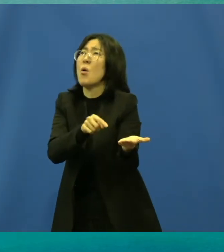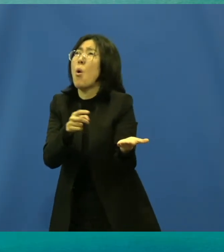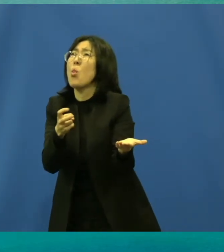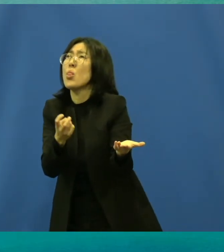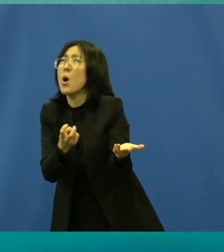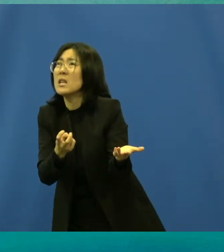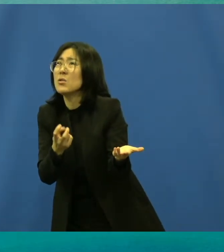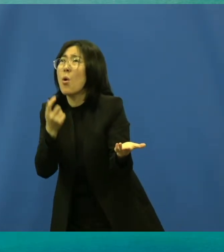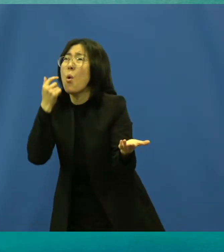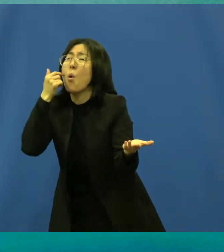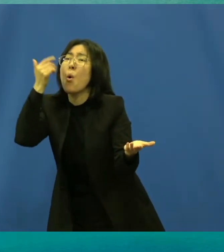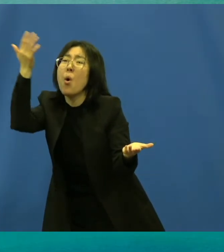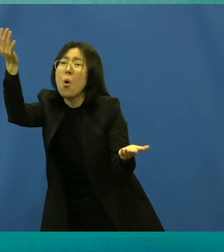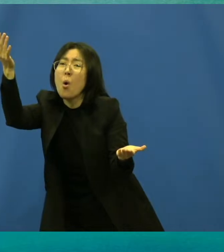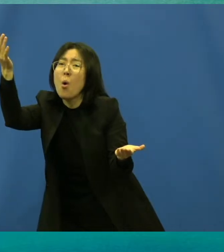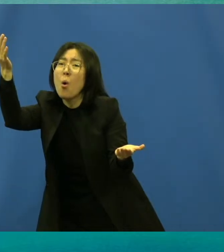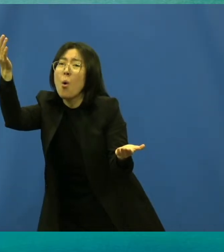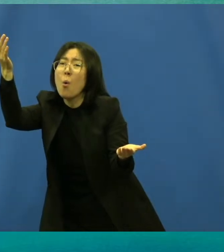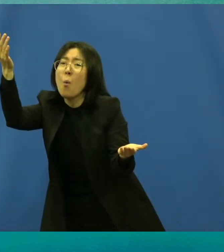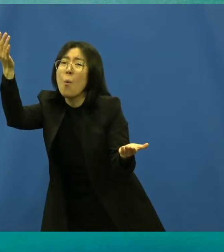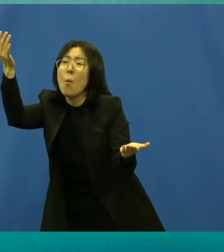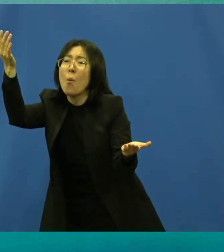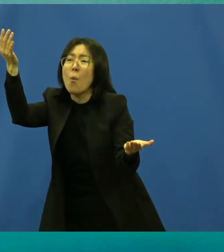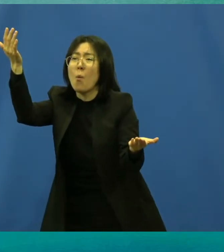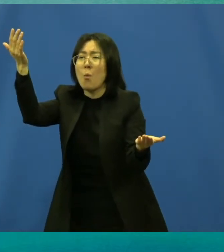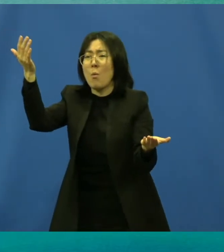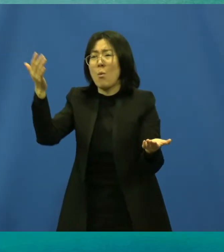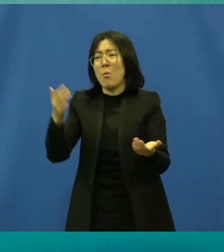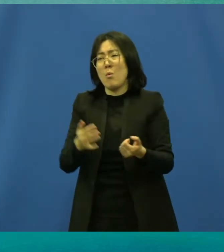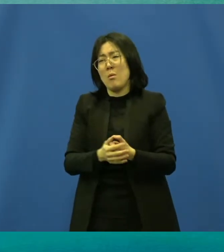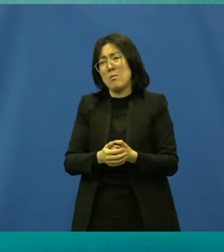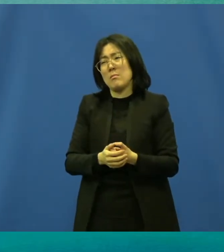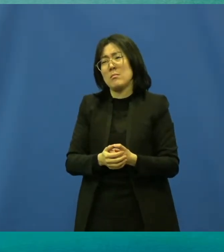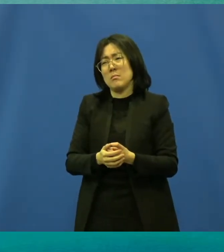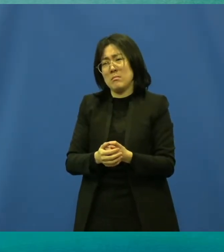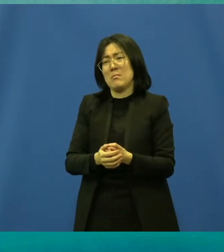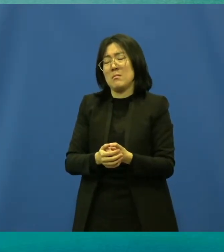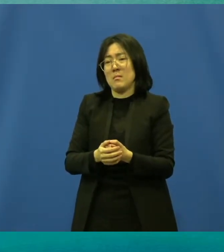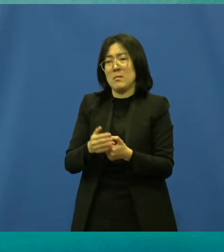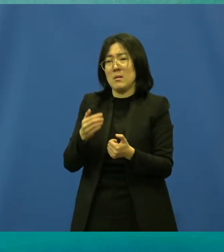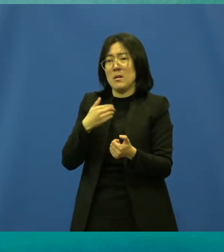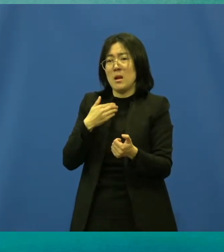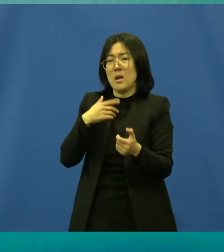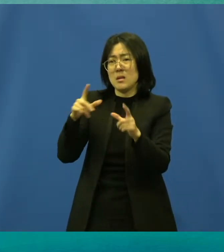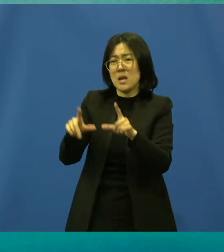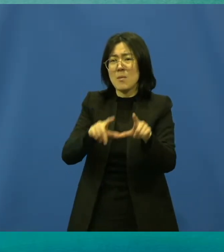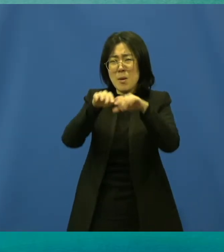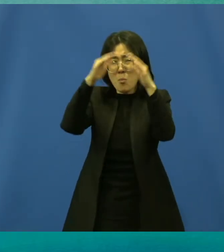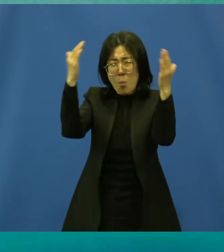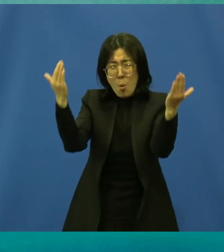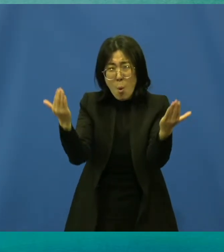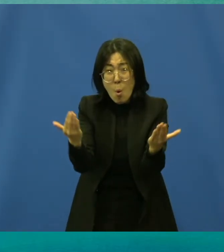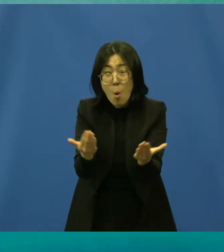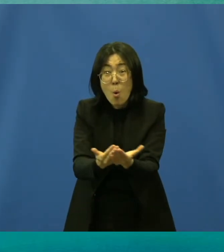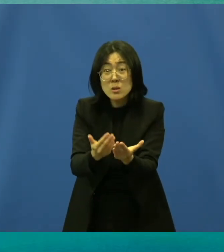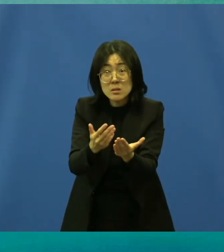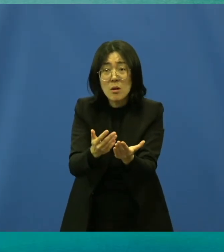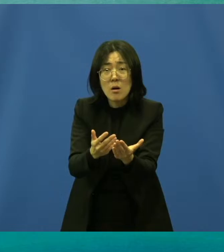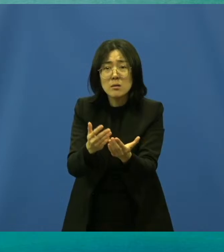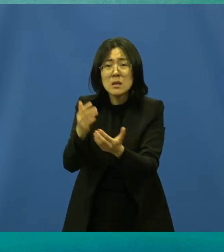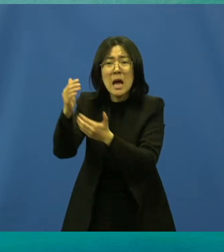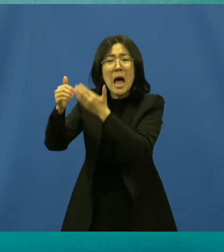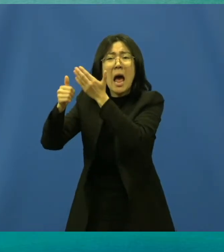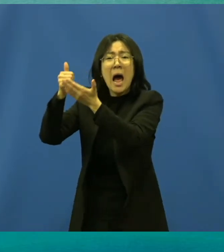왜? 하나님은 우리의 삶의 모든 것에 관여하시는 분이시기 때문에. 그 일상 속에서 하나님을 경험하는